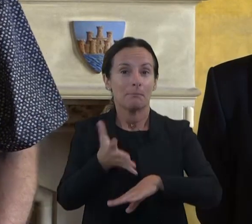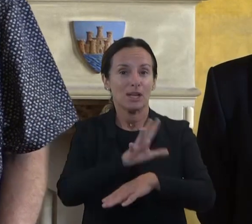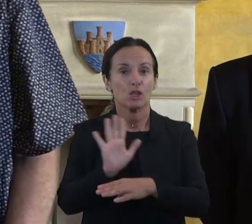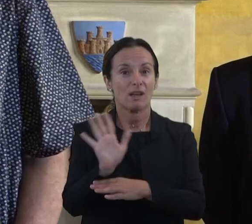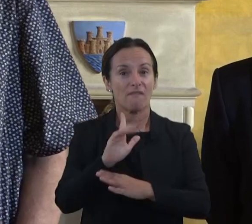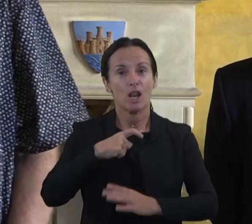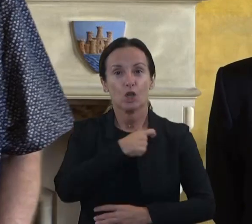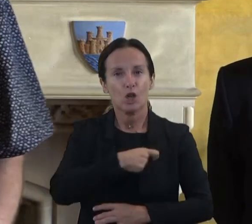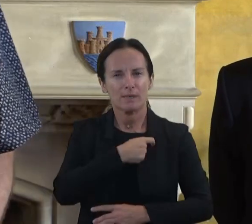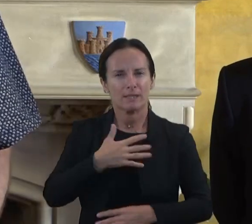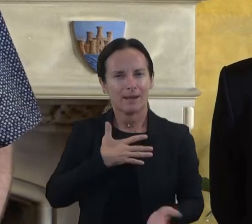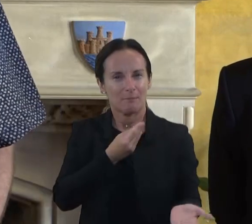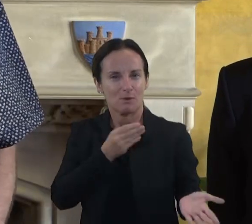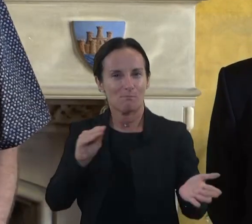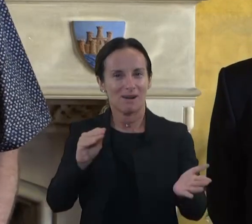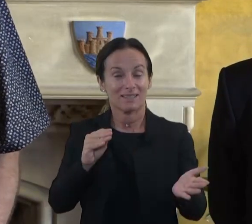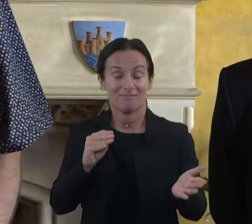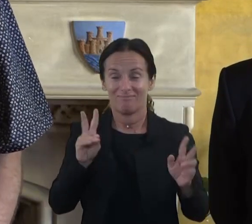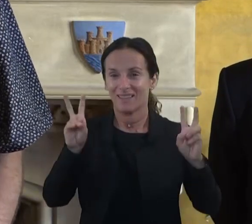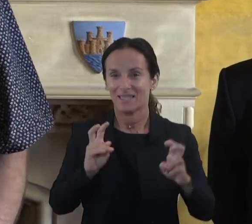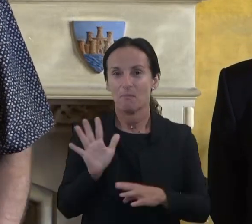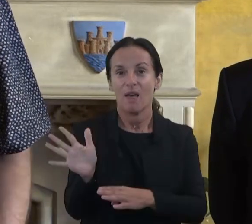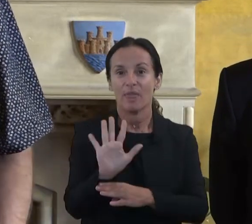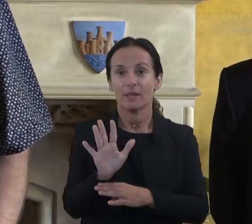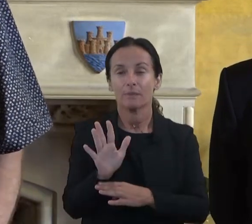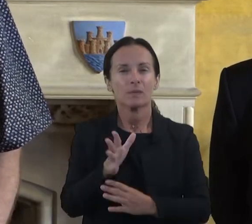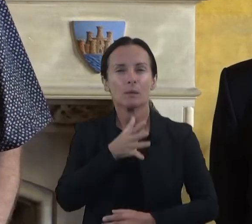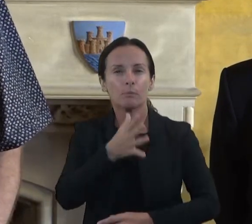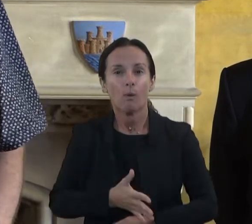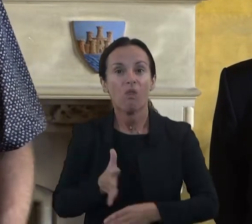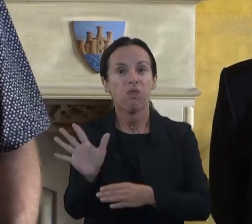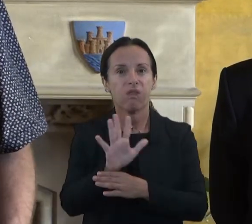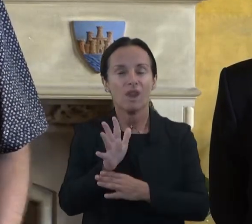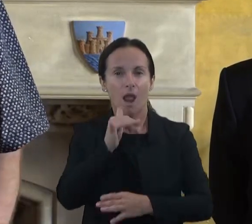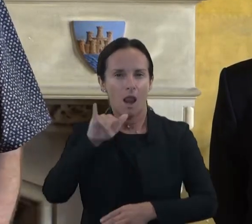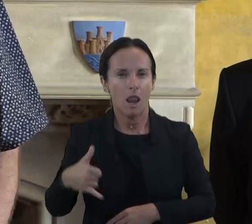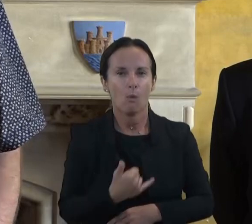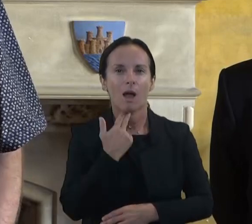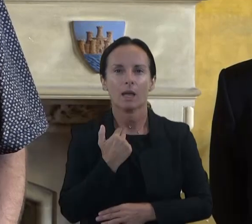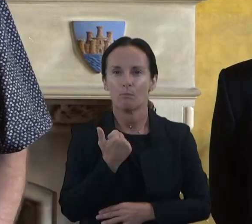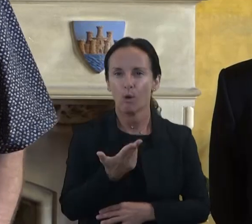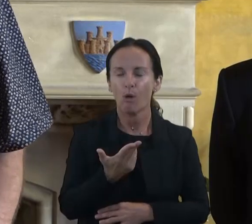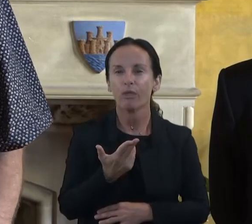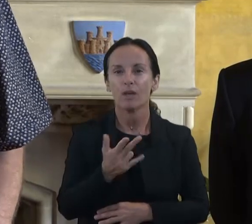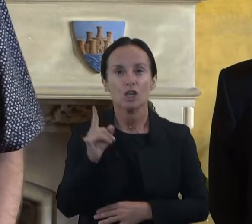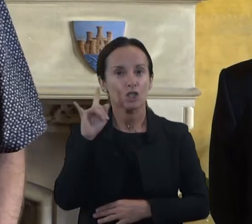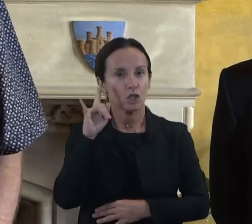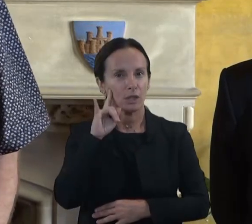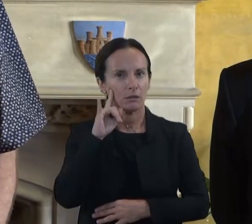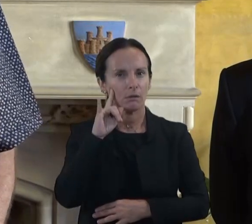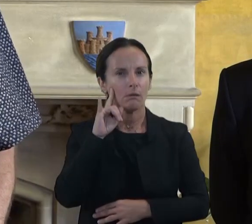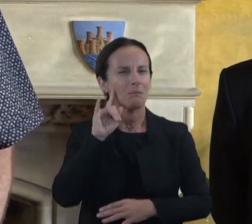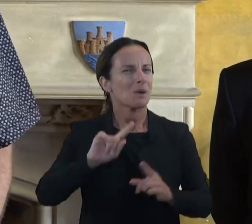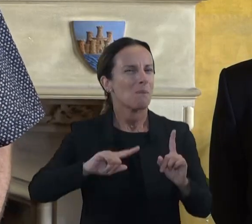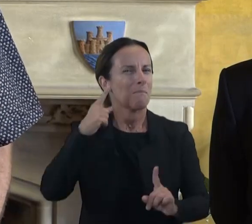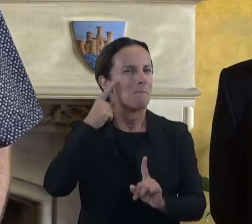es el tema del cine. El cine es un lenguaje que utiliza la voz, se utiliza el sonido, pero también utiliza la imagen, sobre todo utiliza